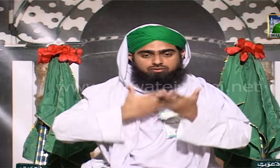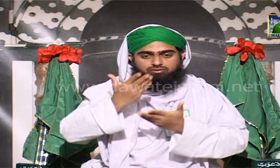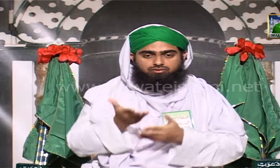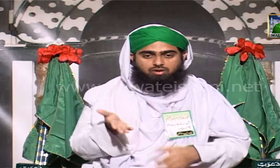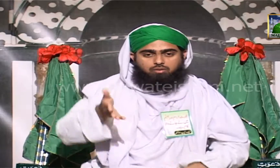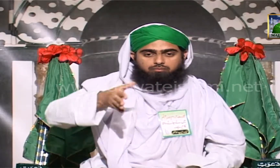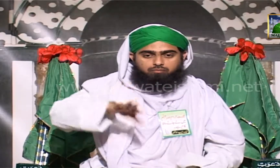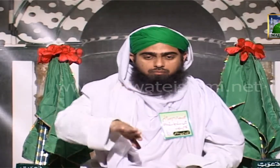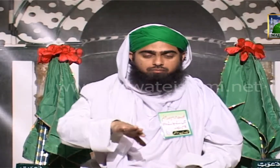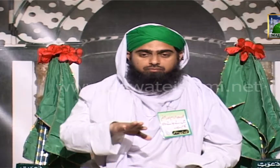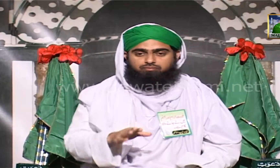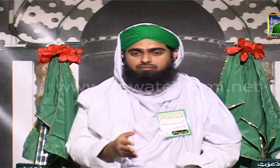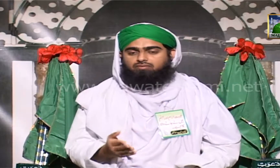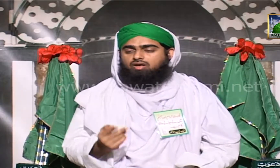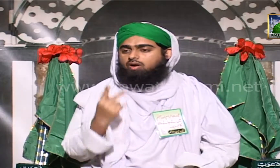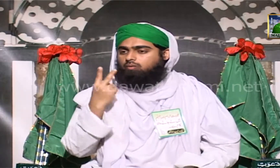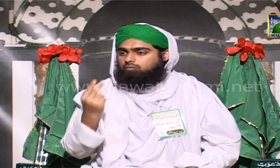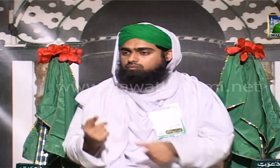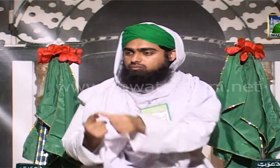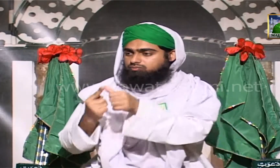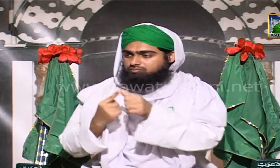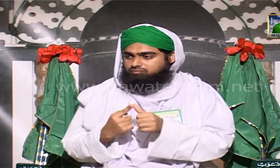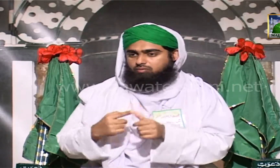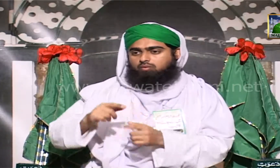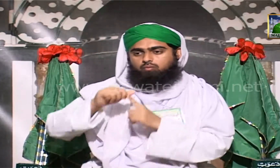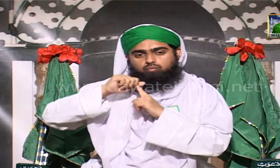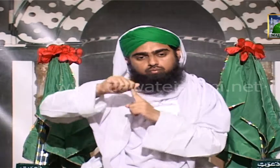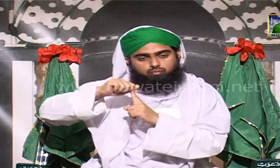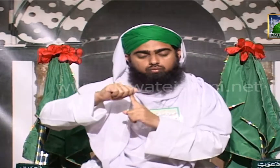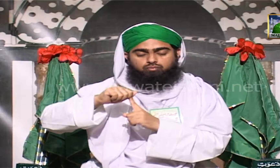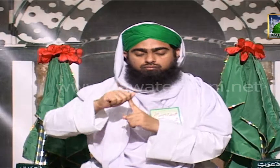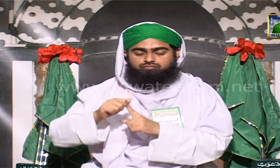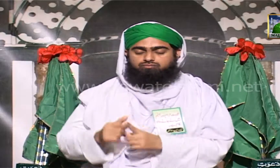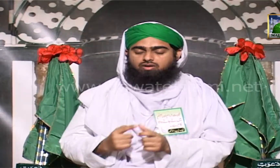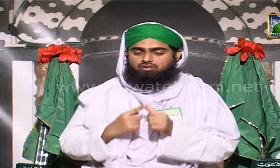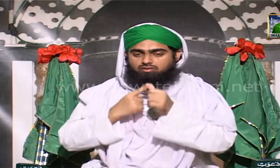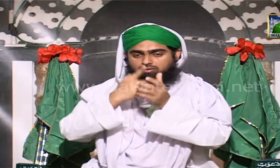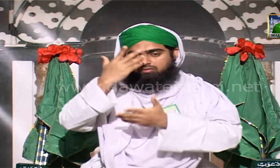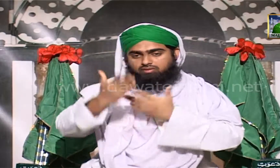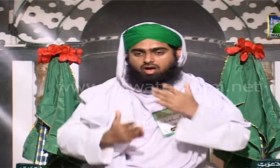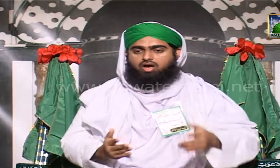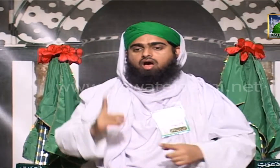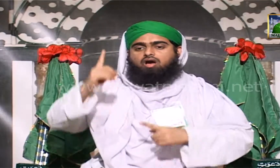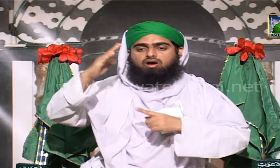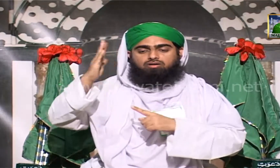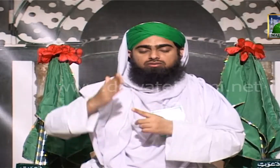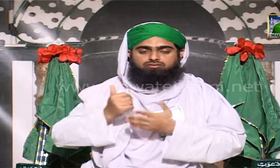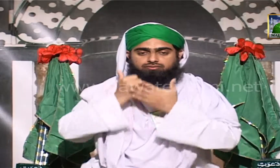نے الحمدللہ سنا اس پر واجب ہے کہ وہ کہے یرحمک اللہ.